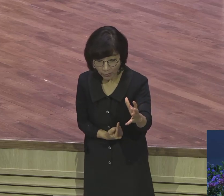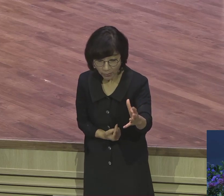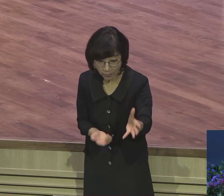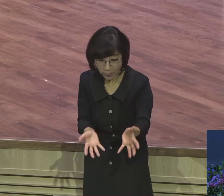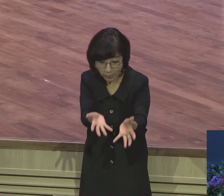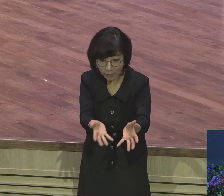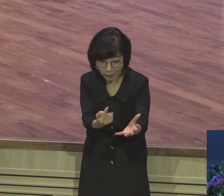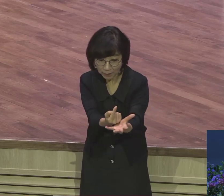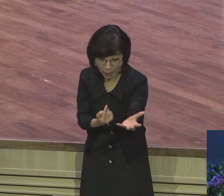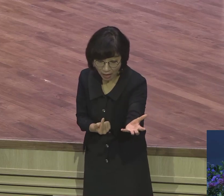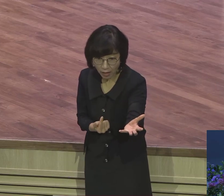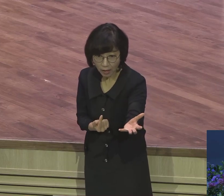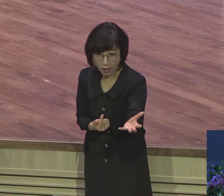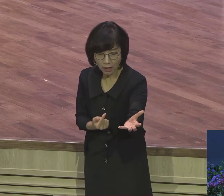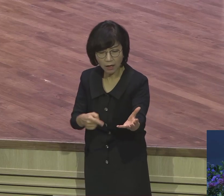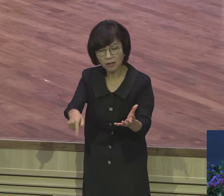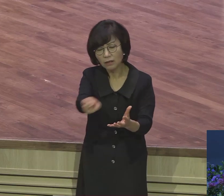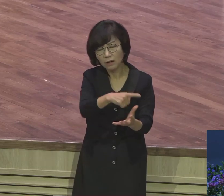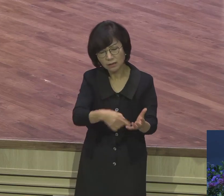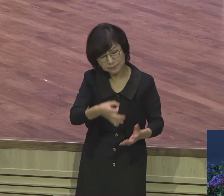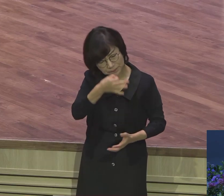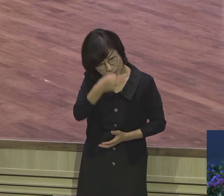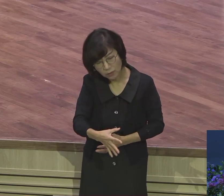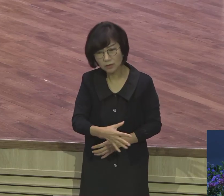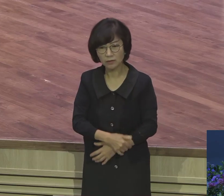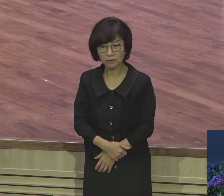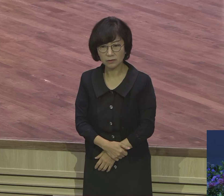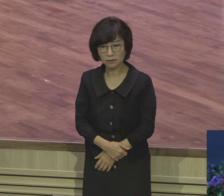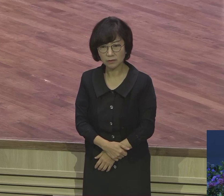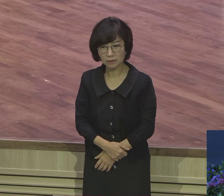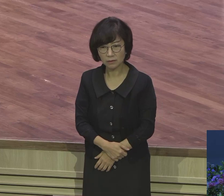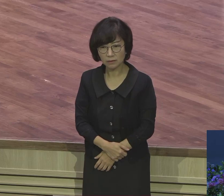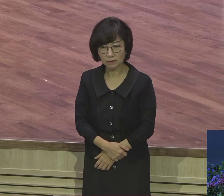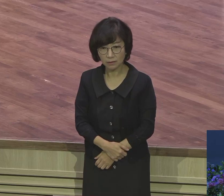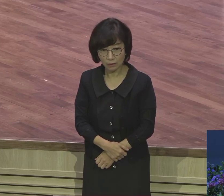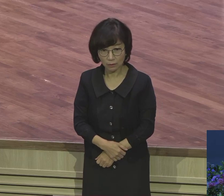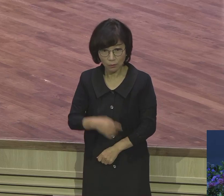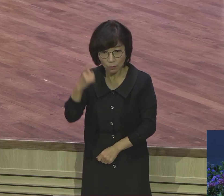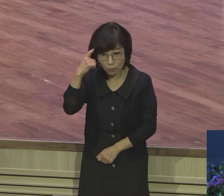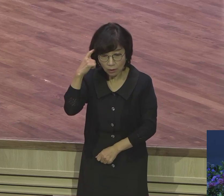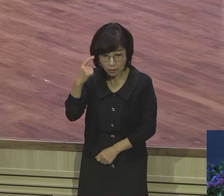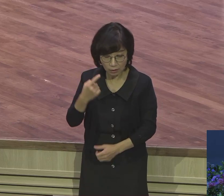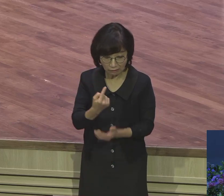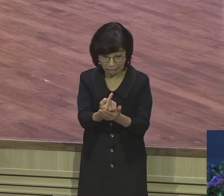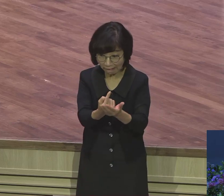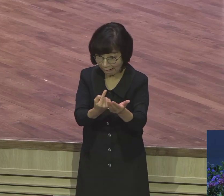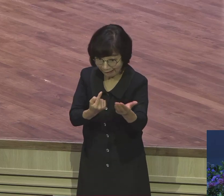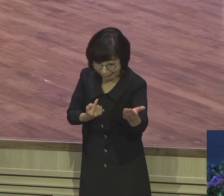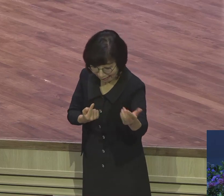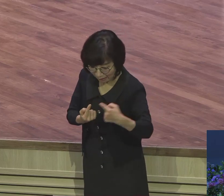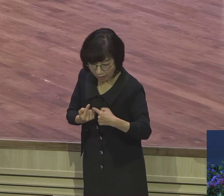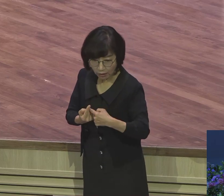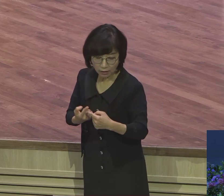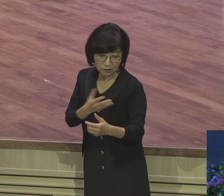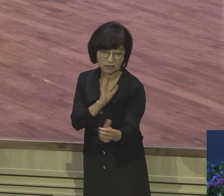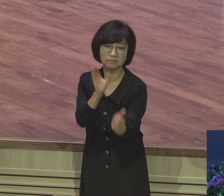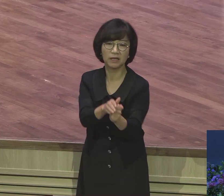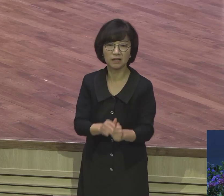분야비를 해야 되는데 자기 할 거 안 하면 다른 사람이 더 힘 자기 걸 다른 사람이 해줘야 되니까 그래 진행이 되잖아요.